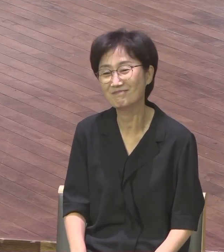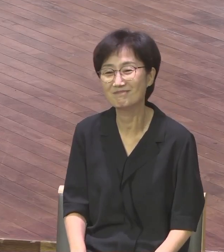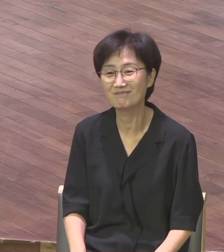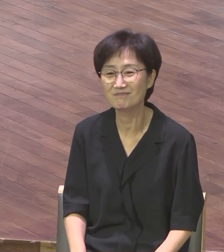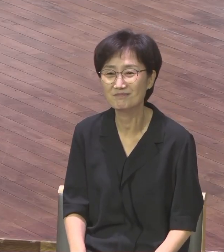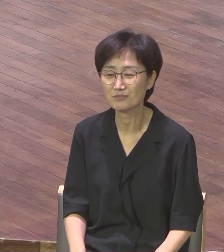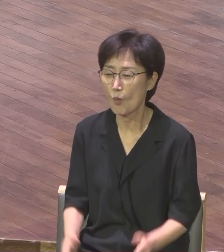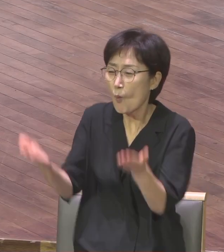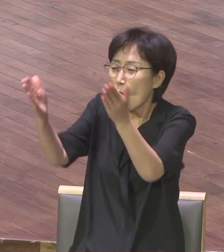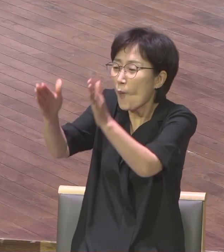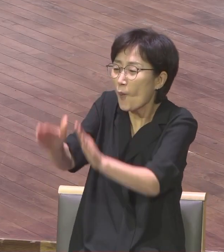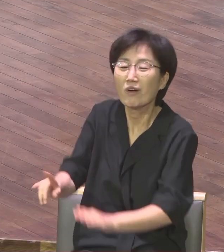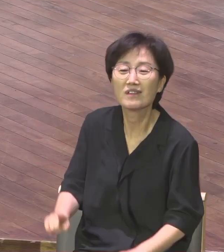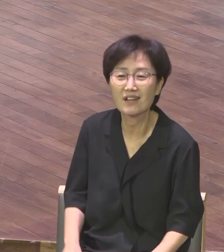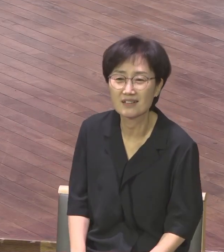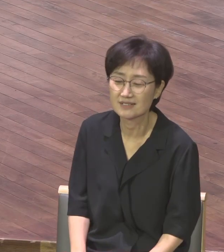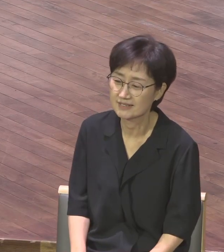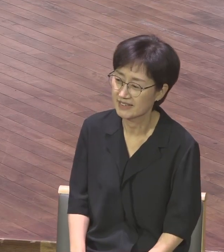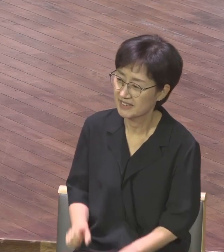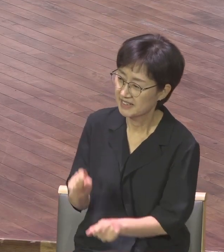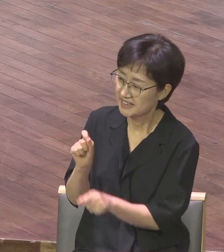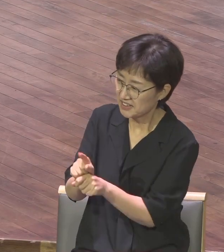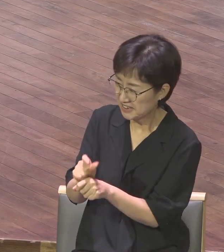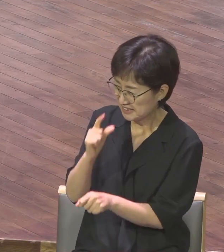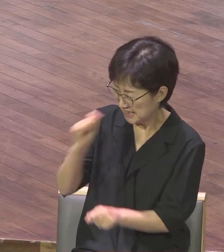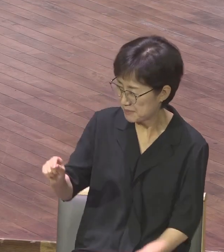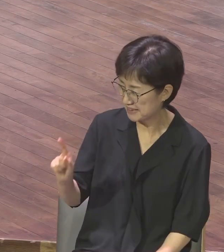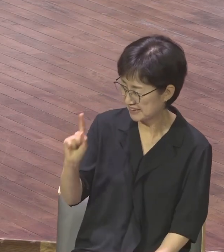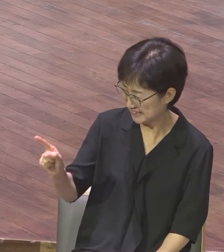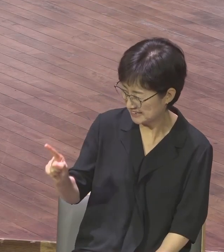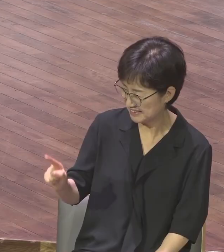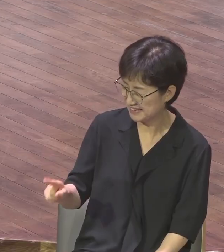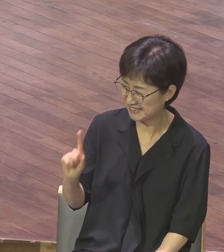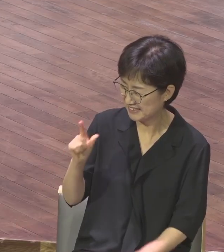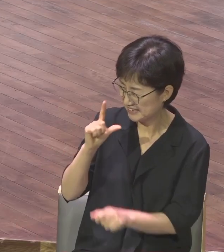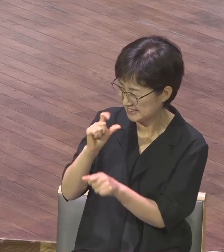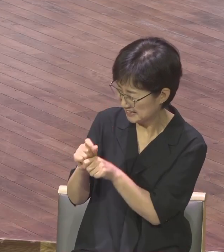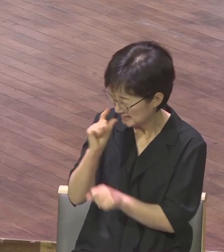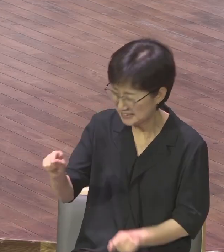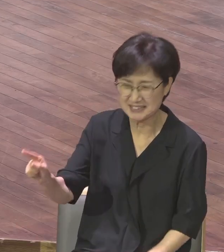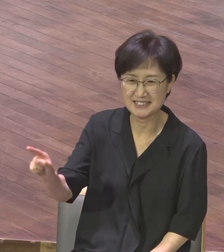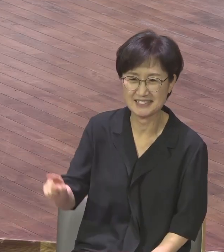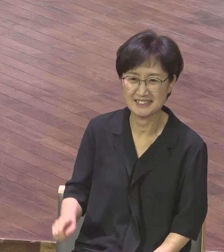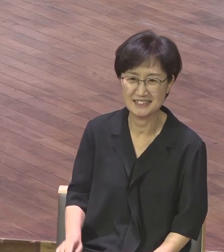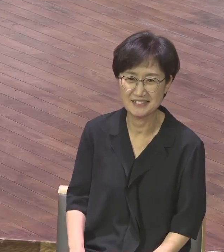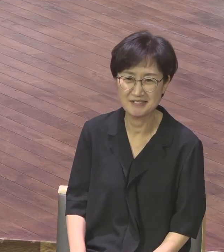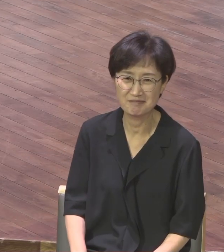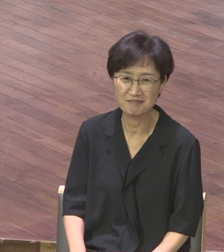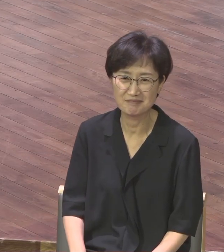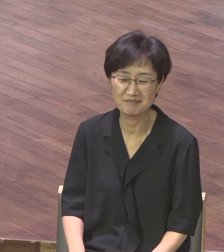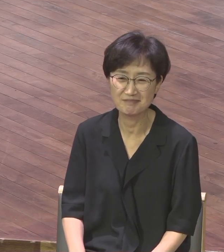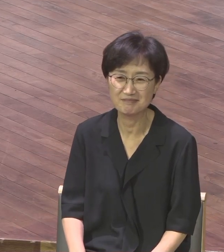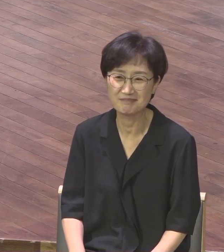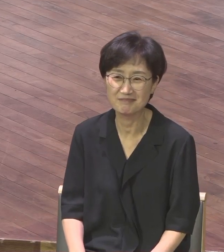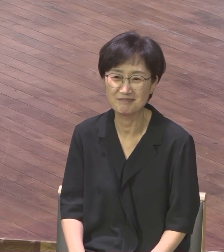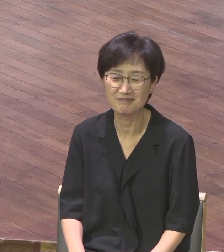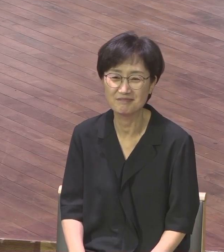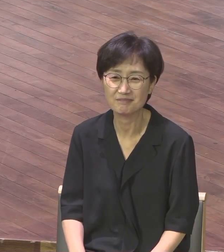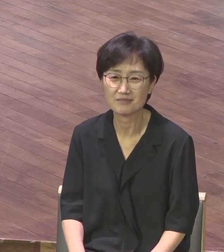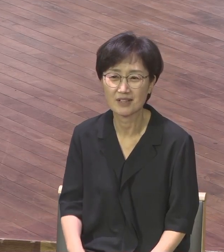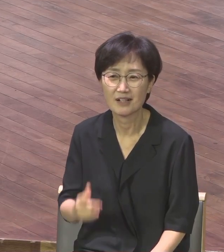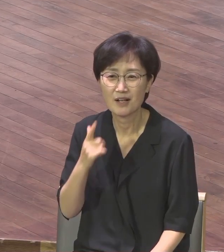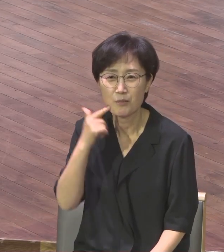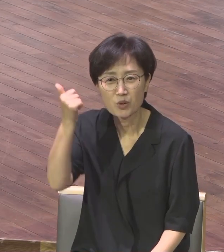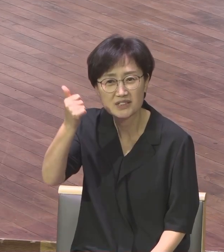또 살이 쫙 빠져 빼빼하면 성격이 까다로워가지고 살이 안 찐다 그러고